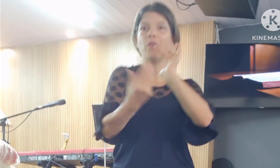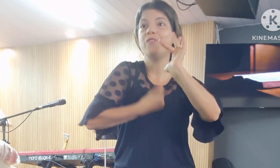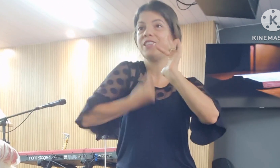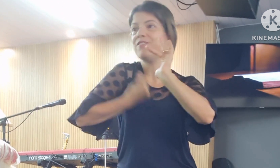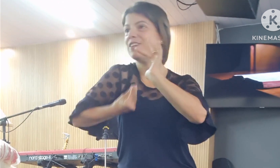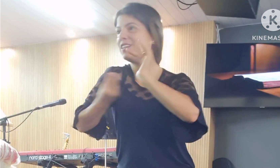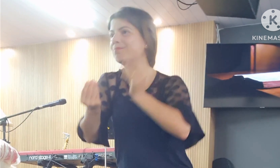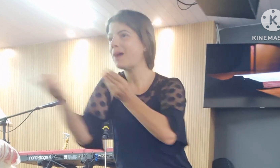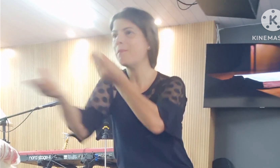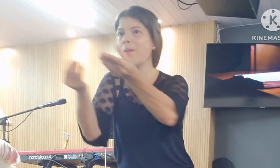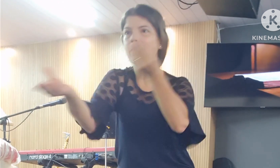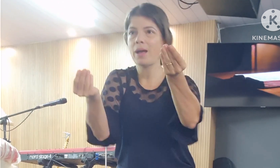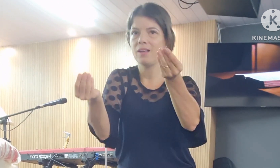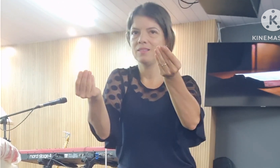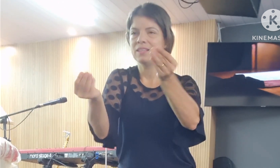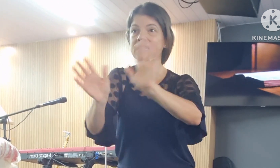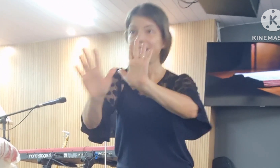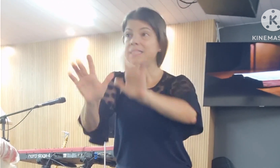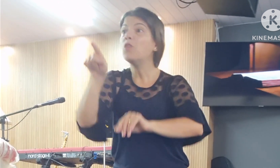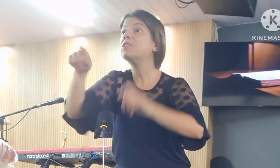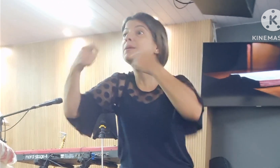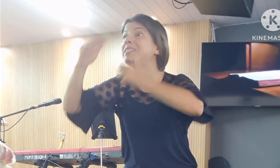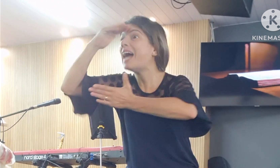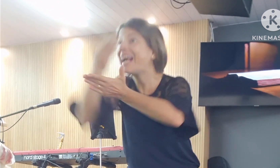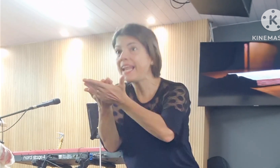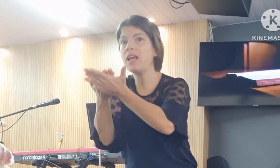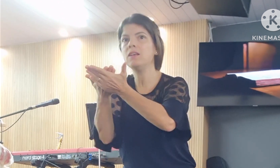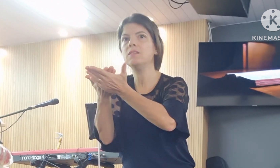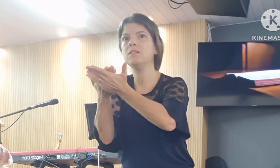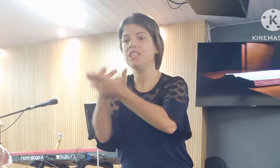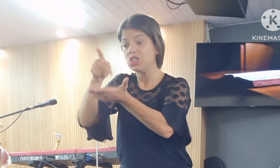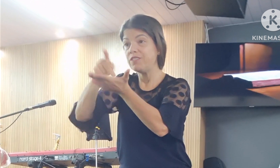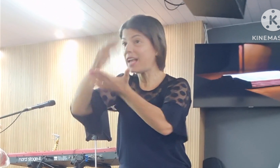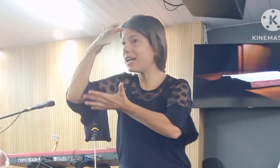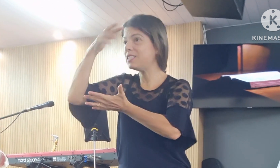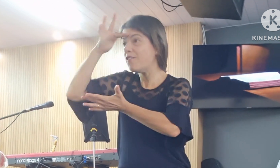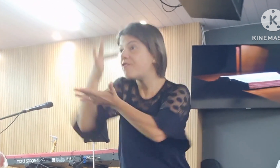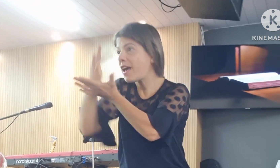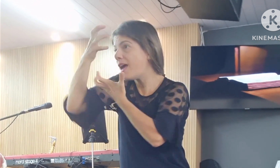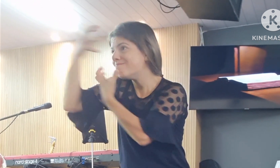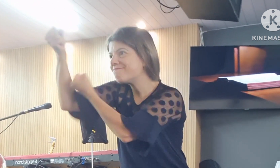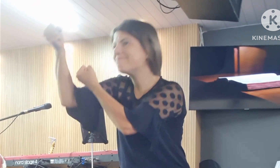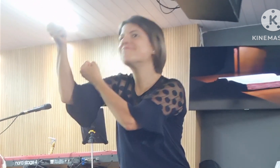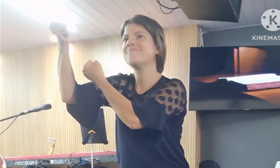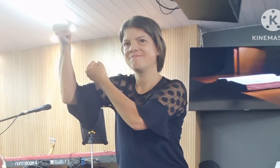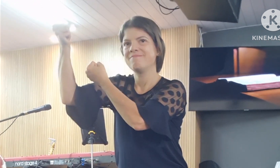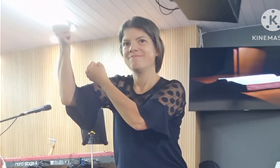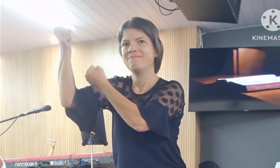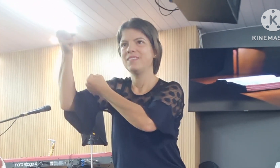crer. Não é eu entender. Eu entendi, pastor, que Jesus morreu no meu lugar.